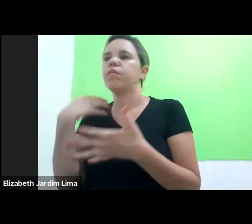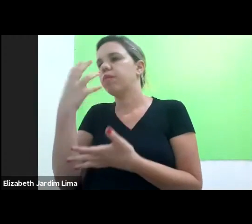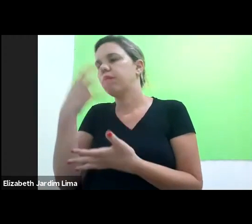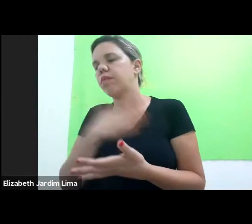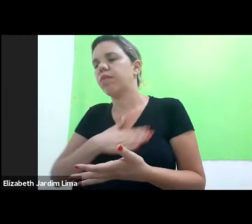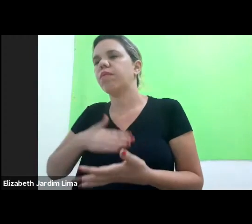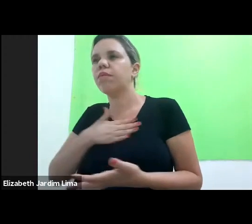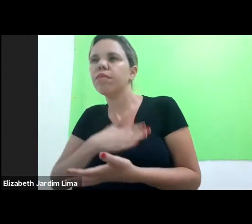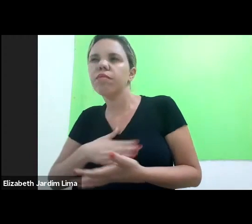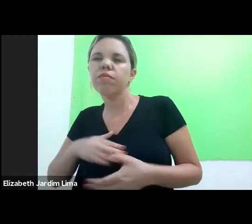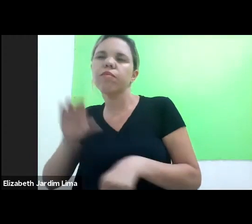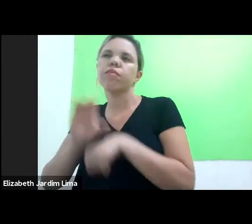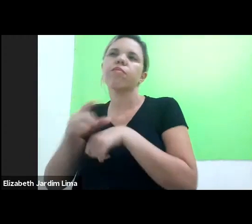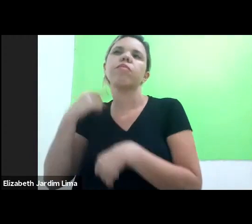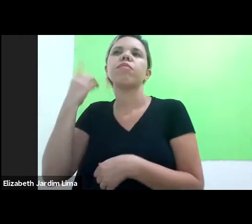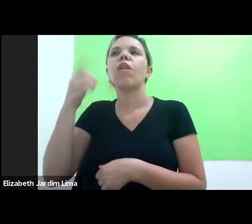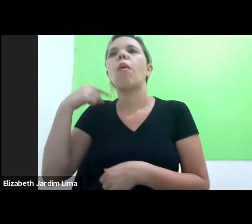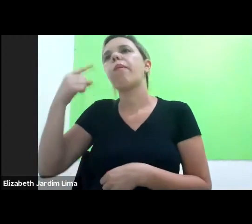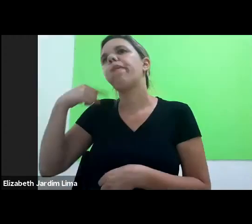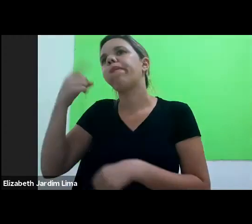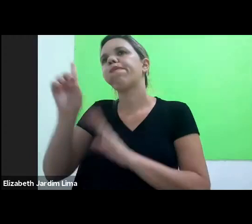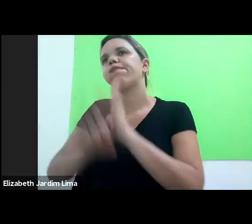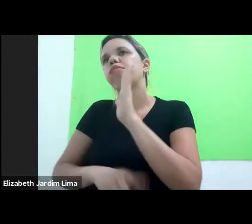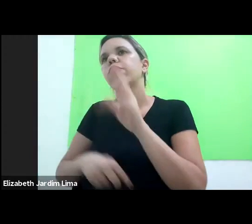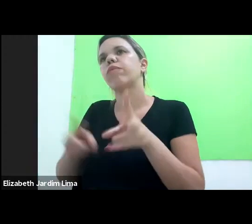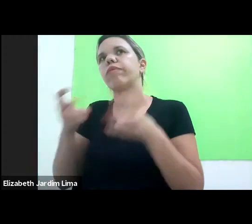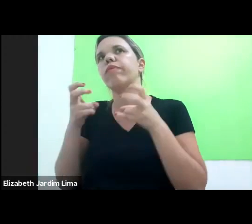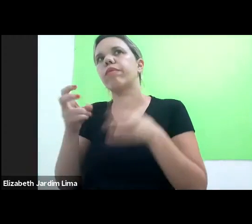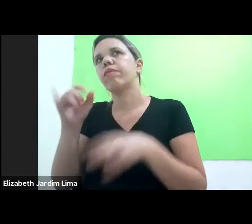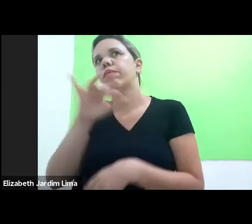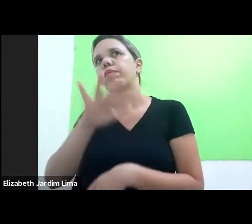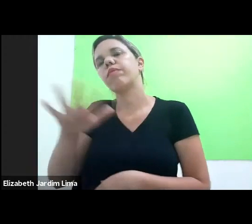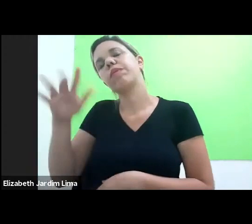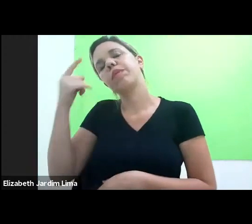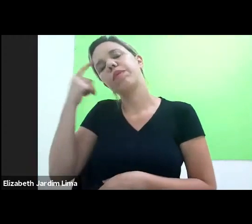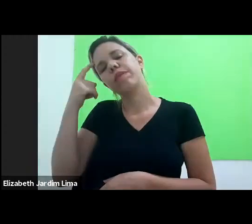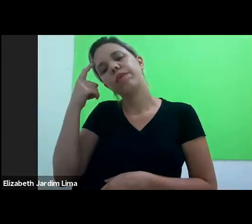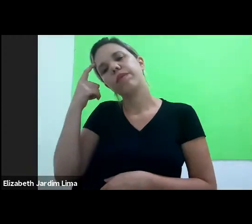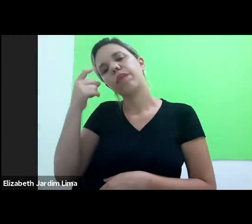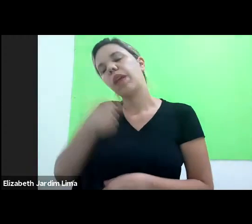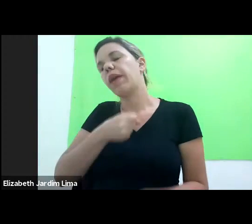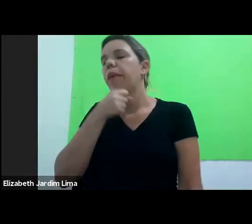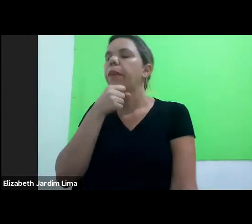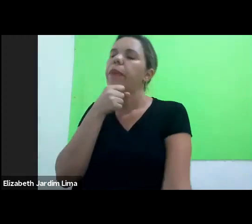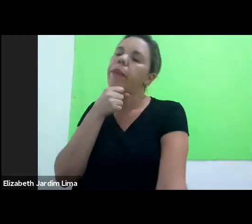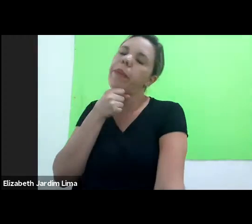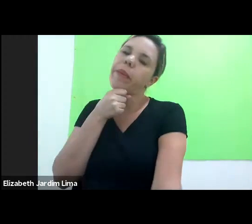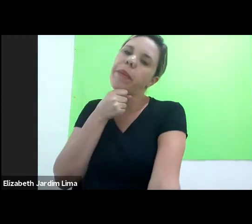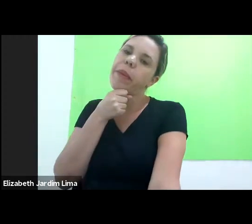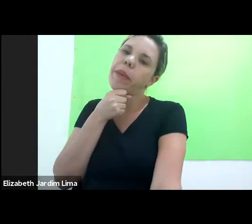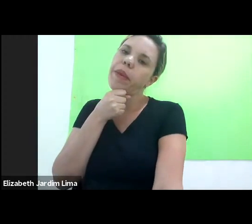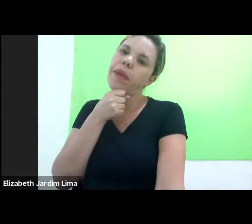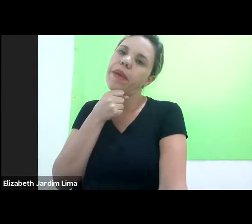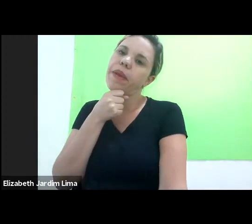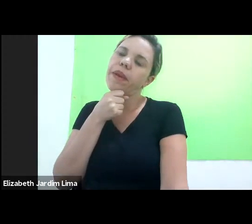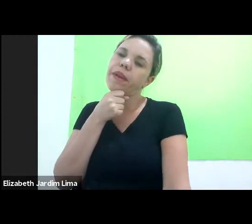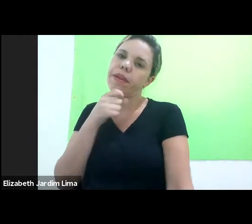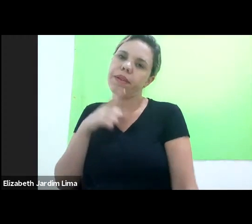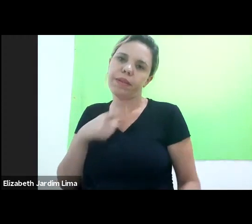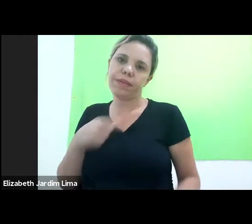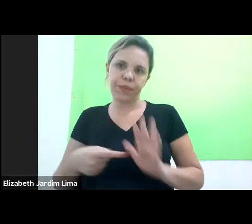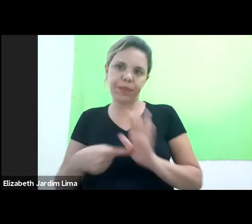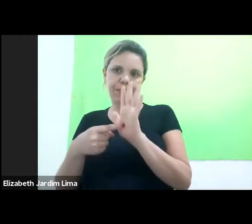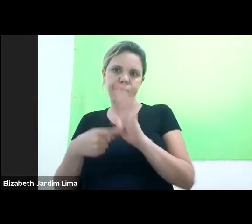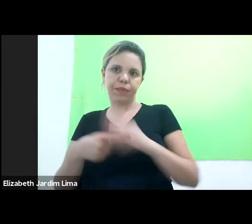Direito, eu vi a imagem, né, as reportagens, onde exibia a